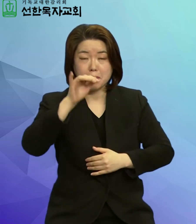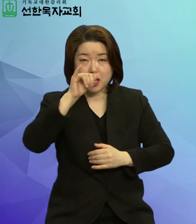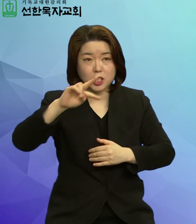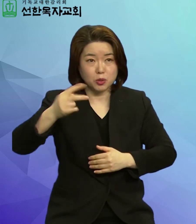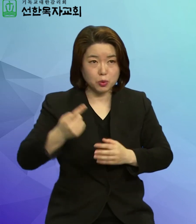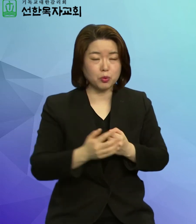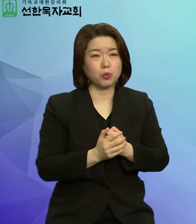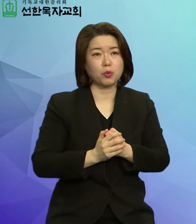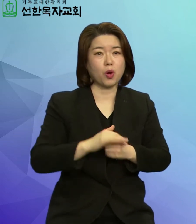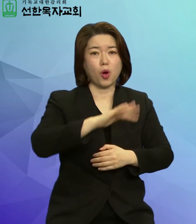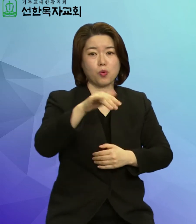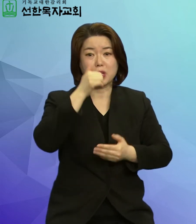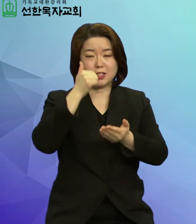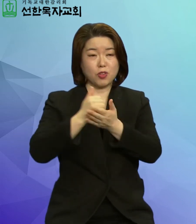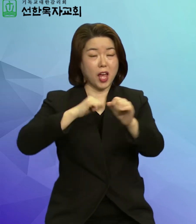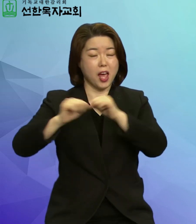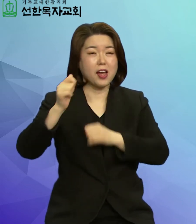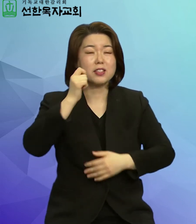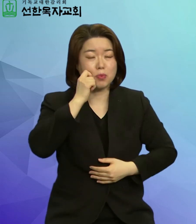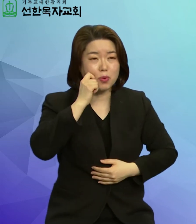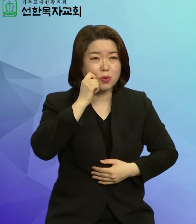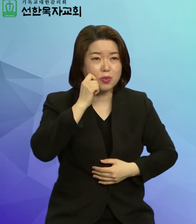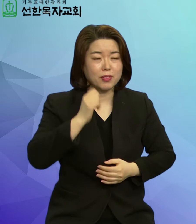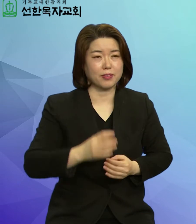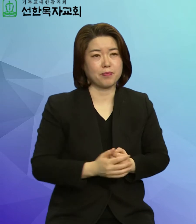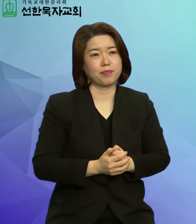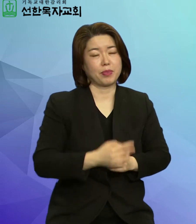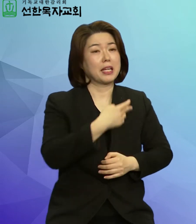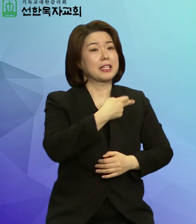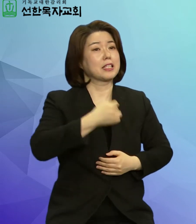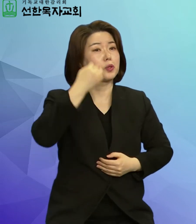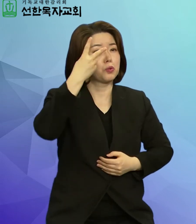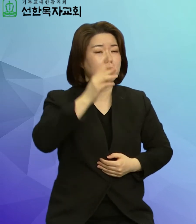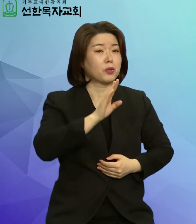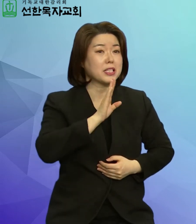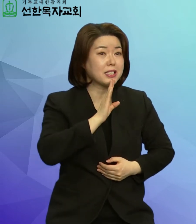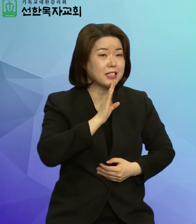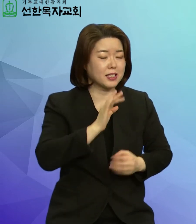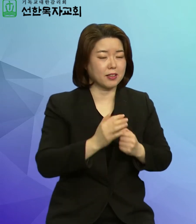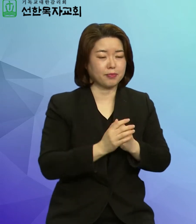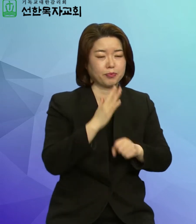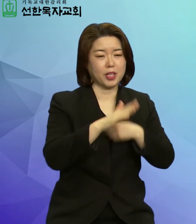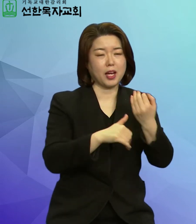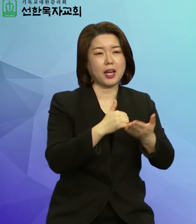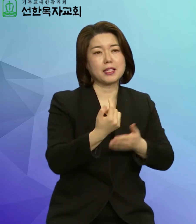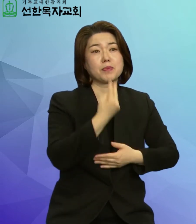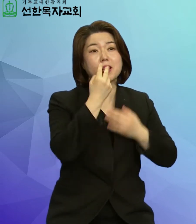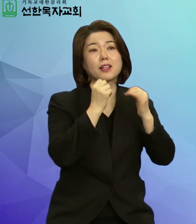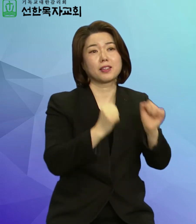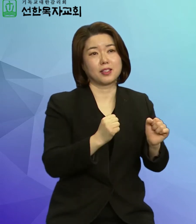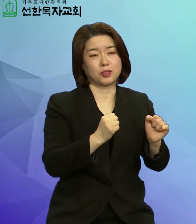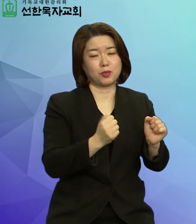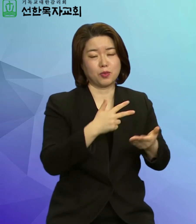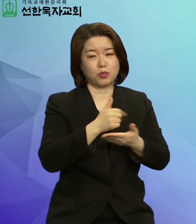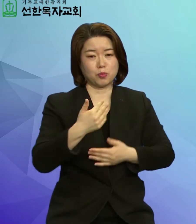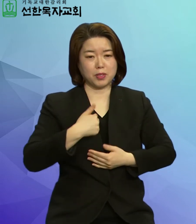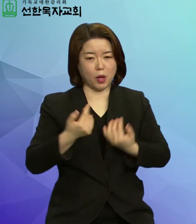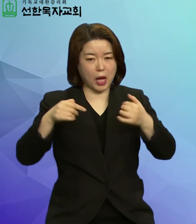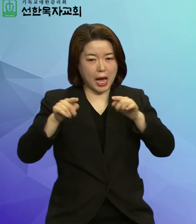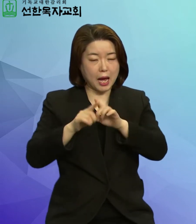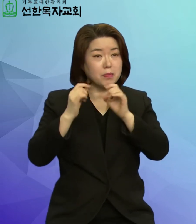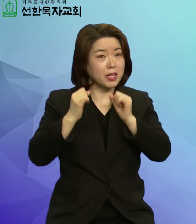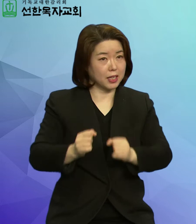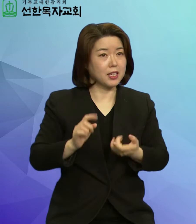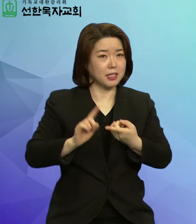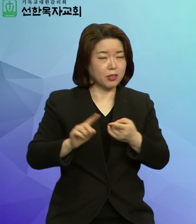있어도 우리가 죄 못 짓잖아요. 사도 바울이 정말 하나님이 살아계시고 주님이